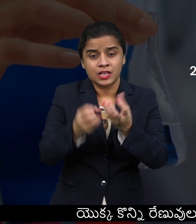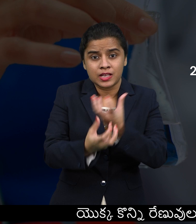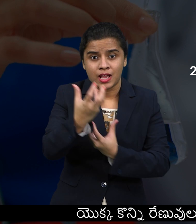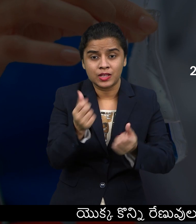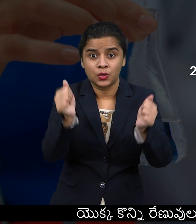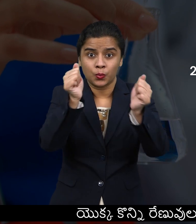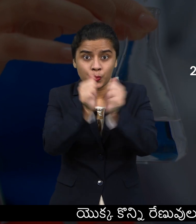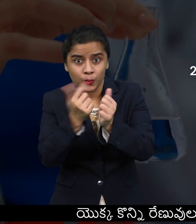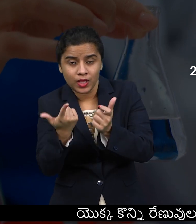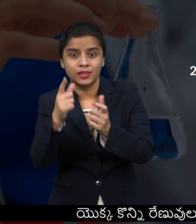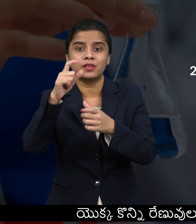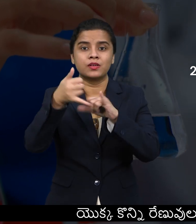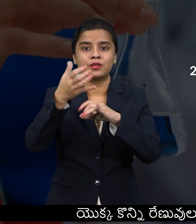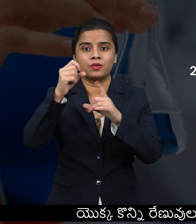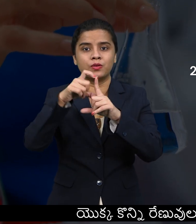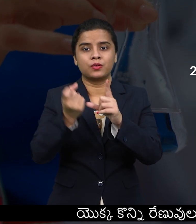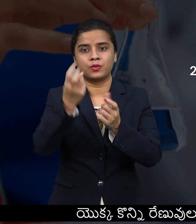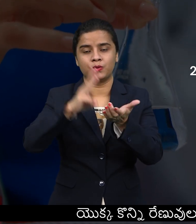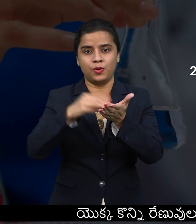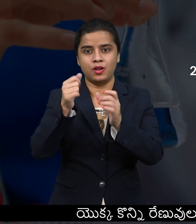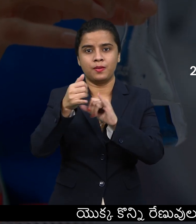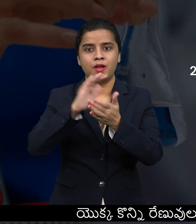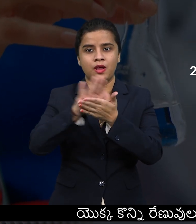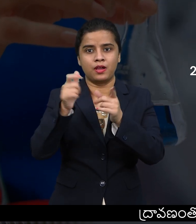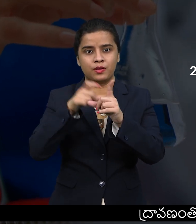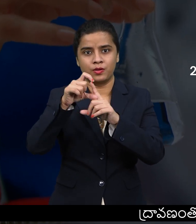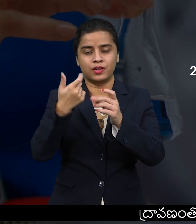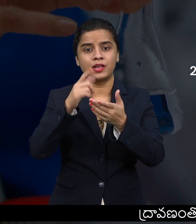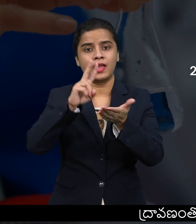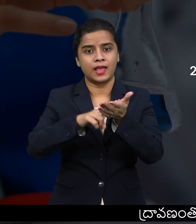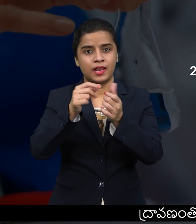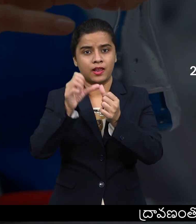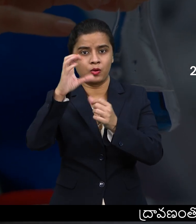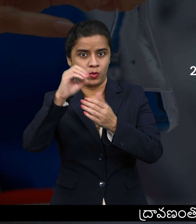కొన్ని రేణువులు సోడియం హైడ్రాక్సైడ్ NaOH